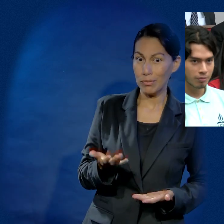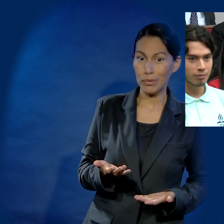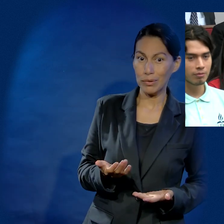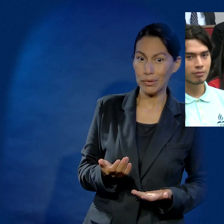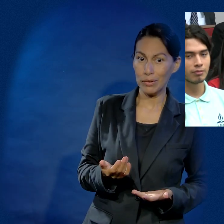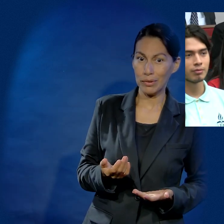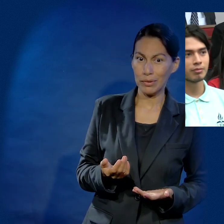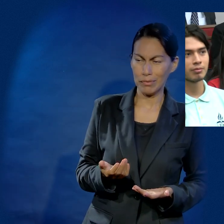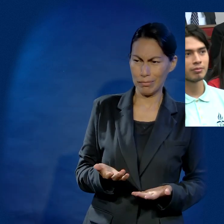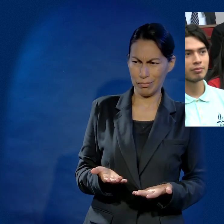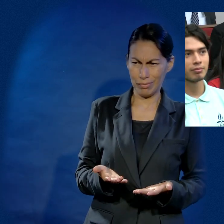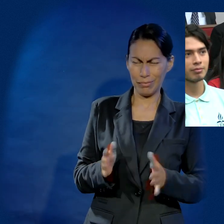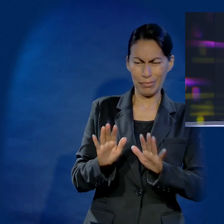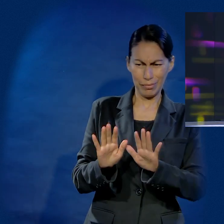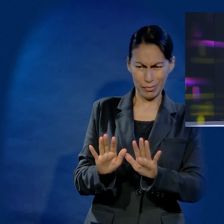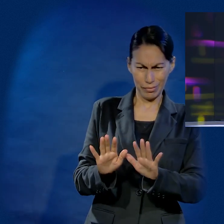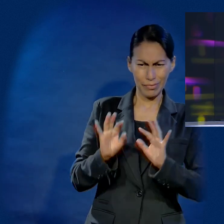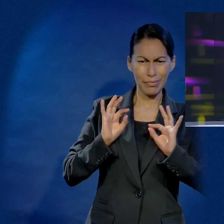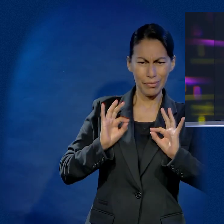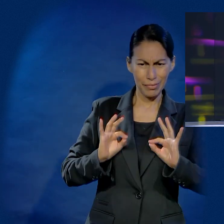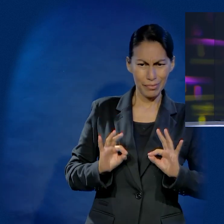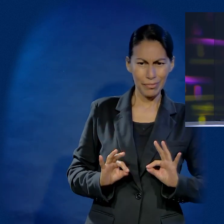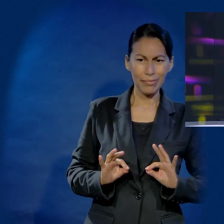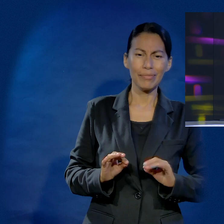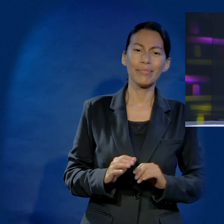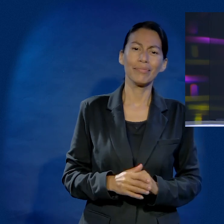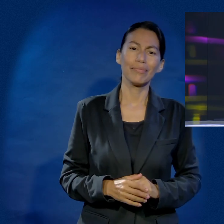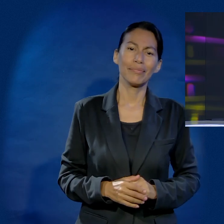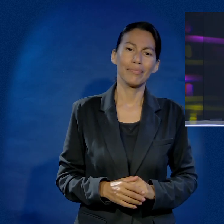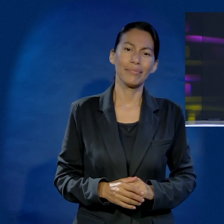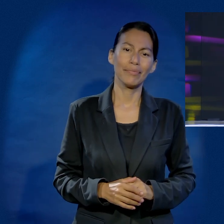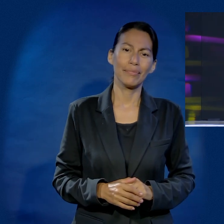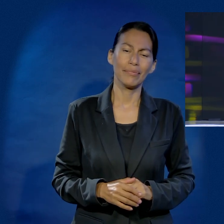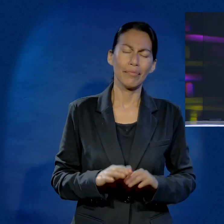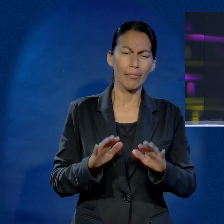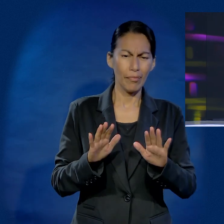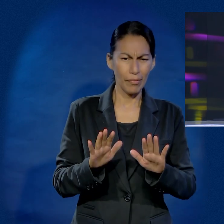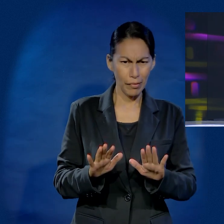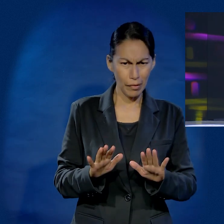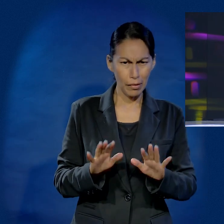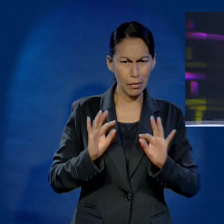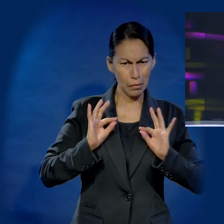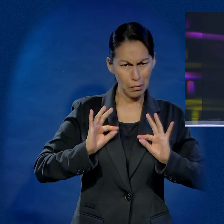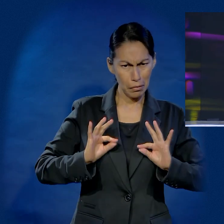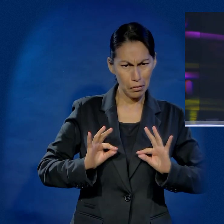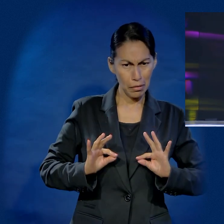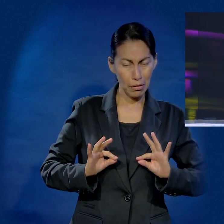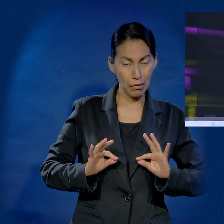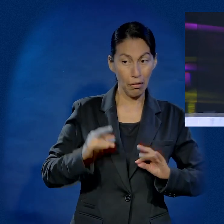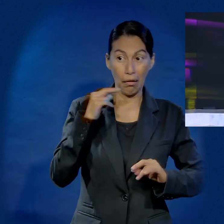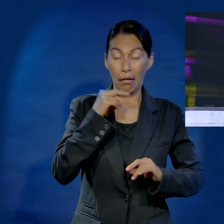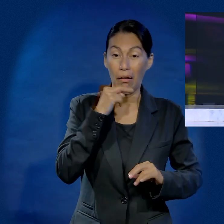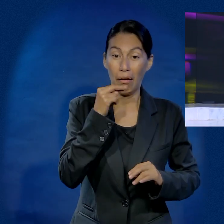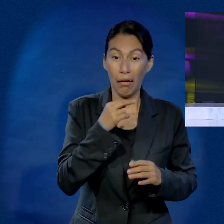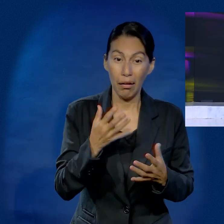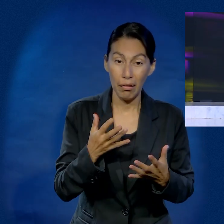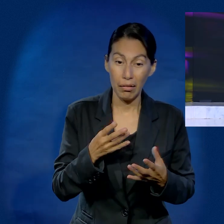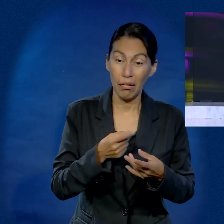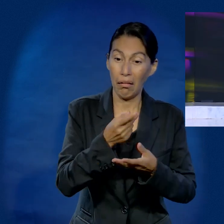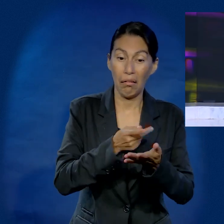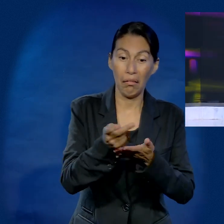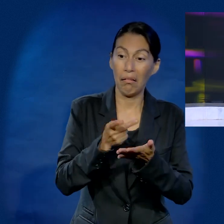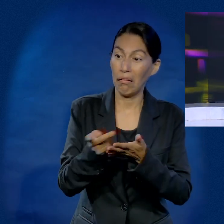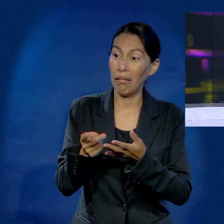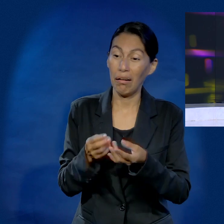conocimos ayer. ¿Estás siguiendo? No te aceleres, no te aceleres. Con calma, no te